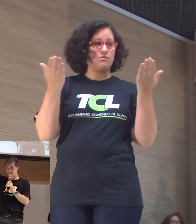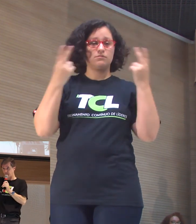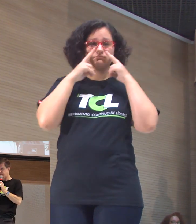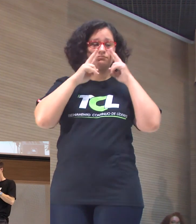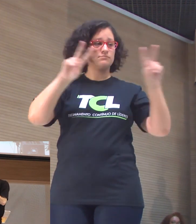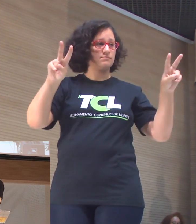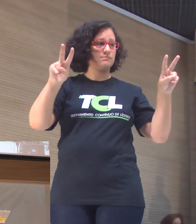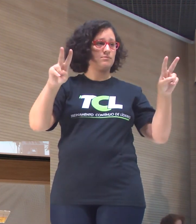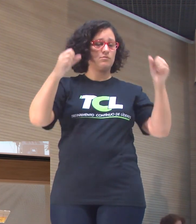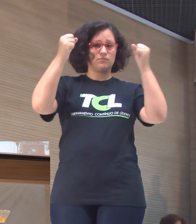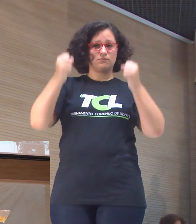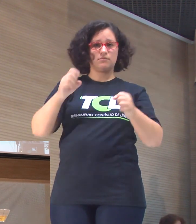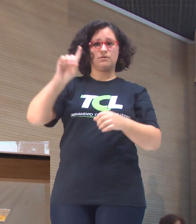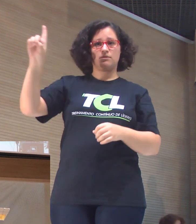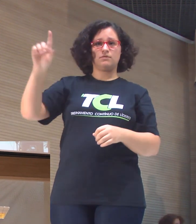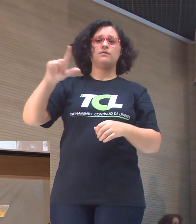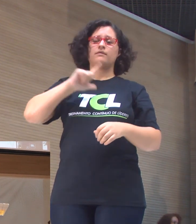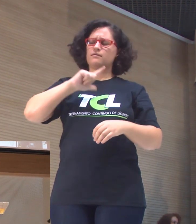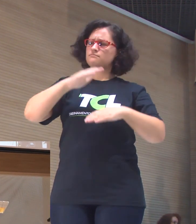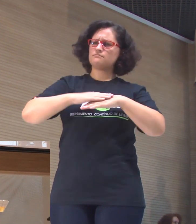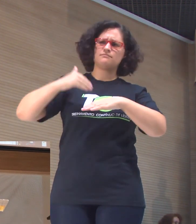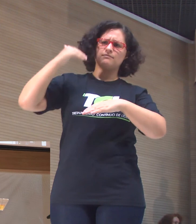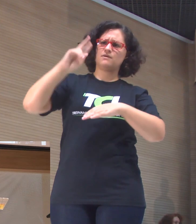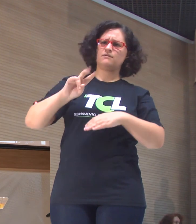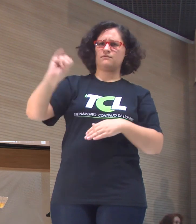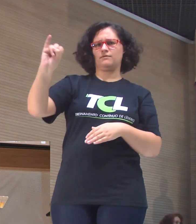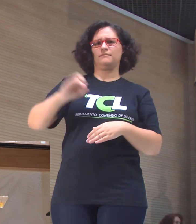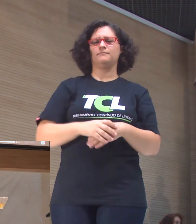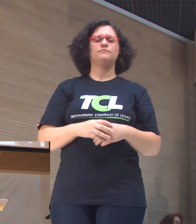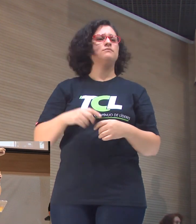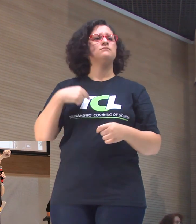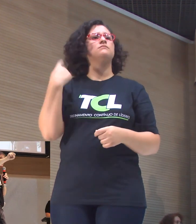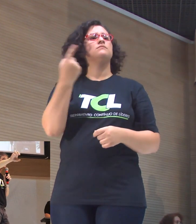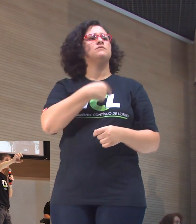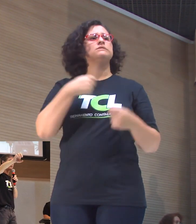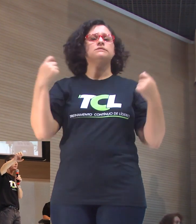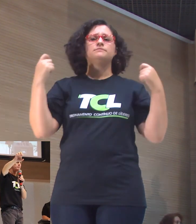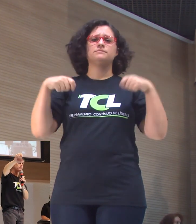Mas a gente precisa de ensino bíblico.